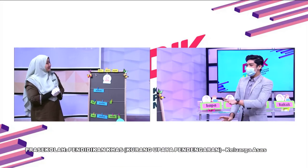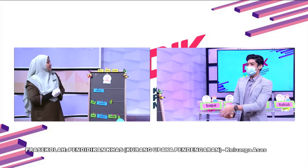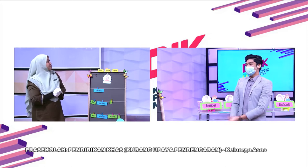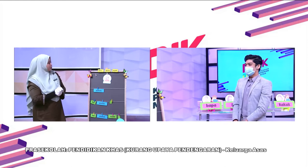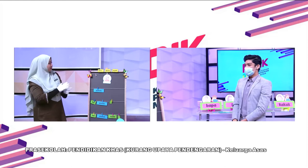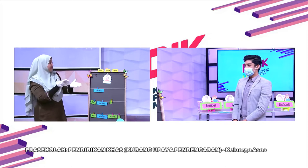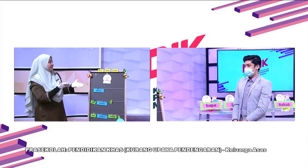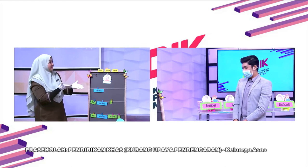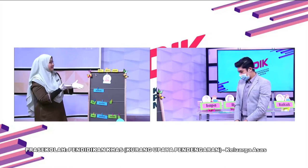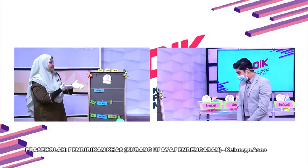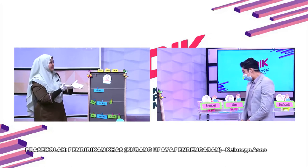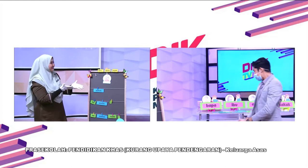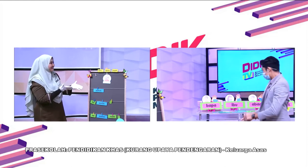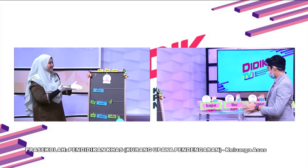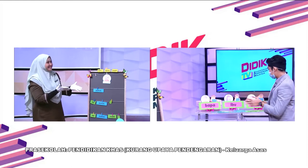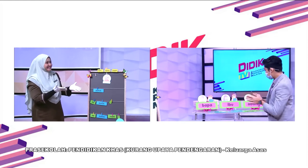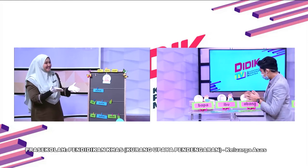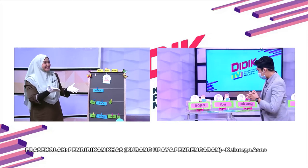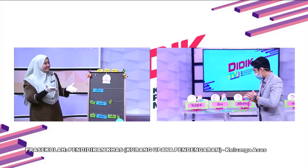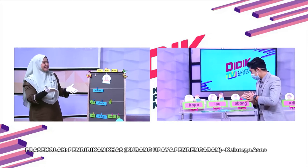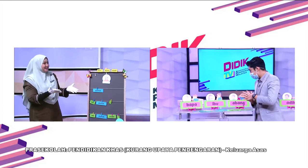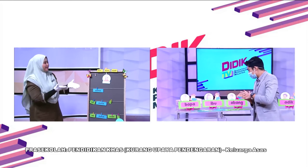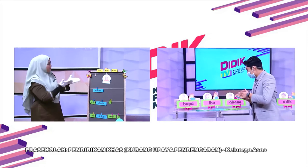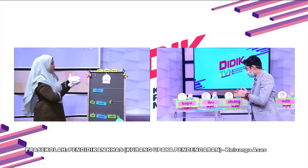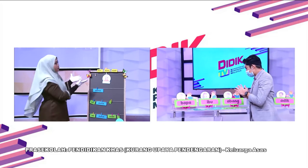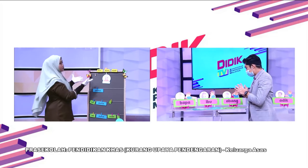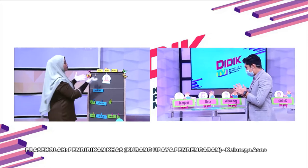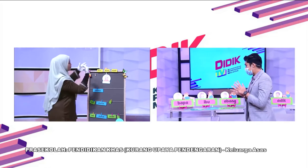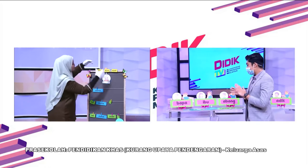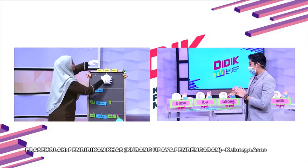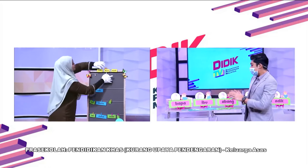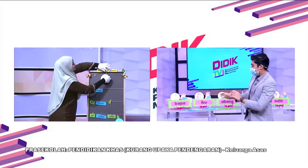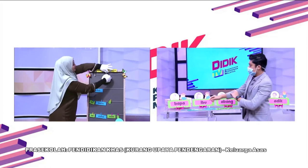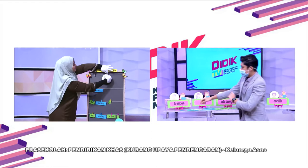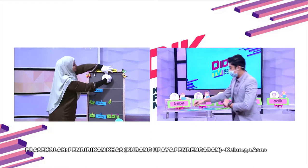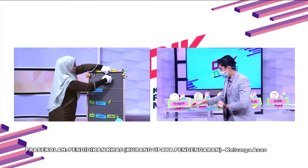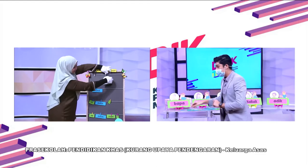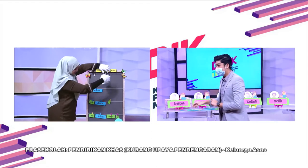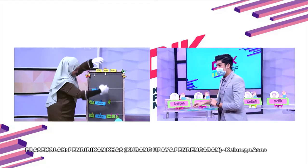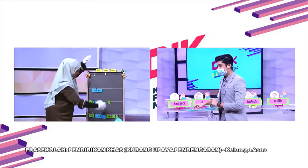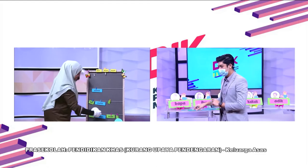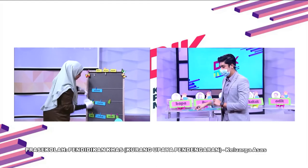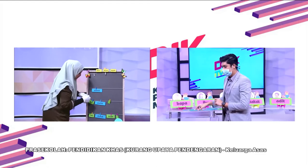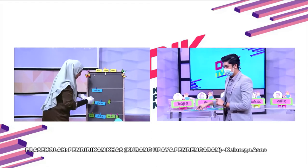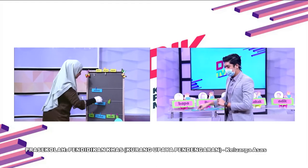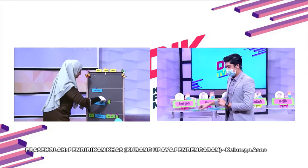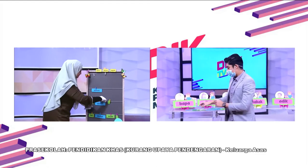misalnya juga lagi-lagi kita coba lagi satulah karena coba dicek dicabut ya Oke